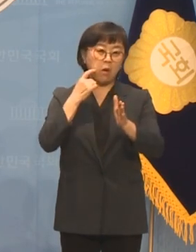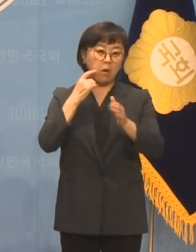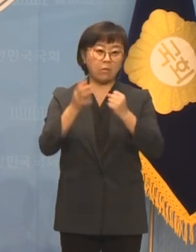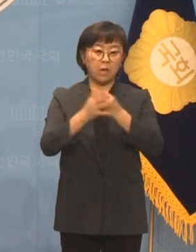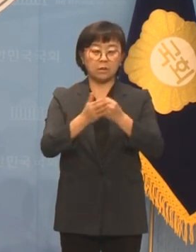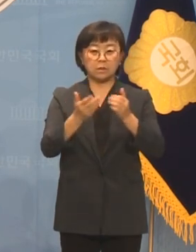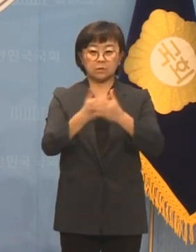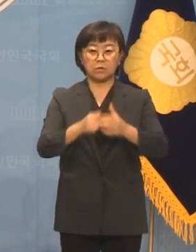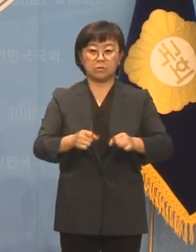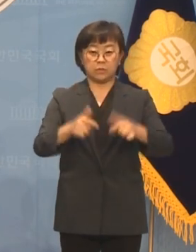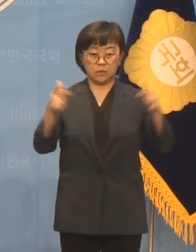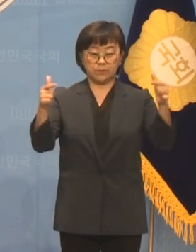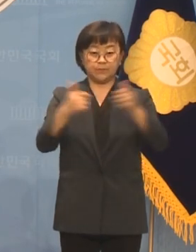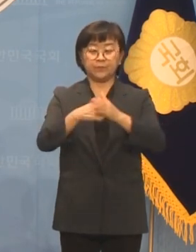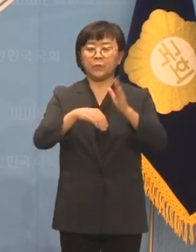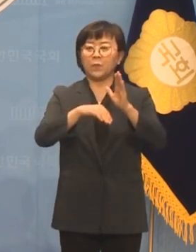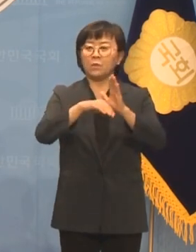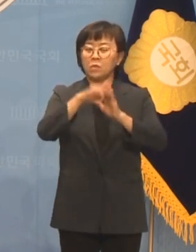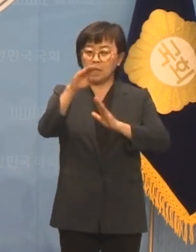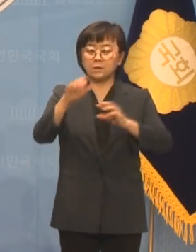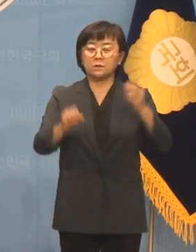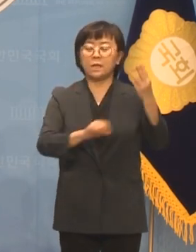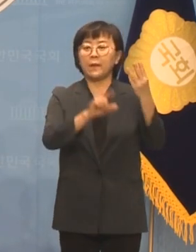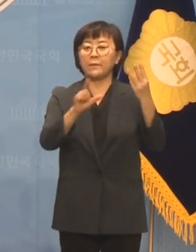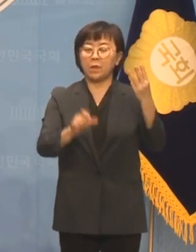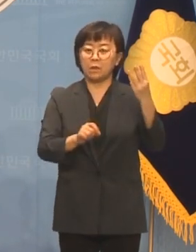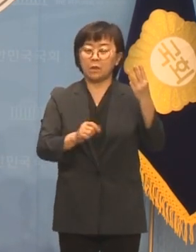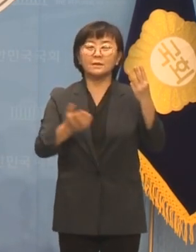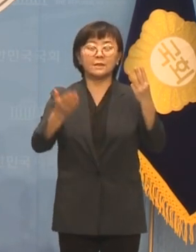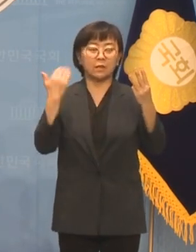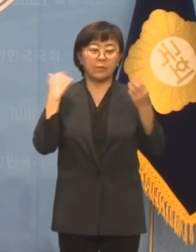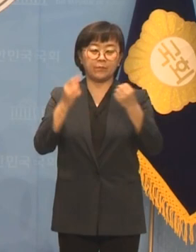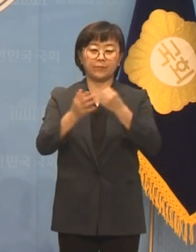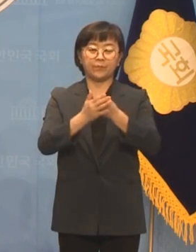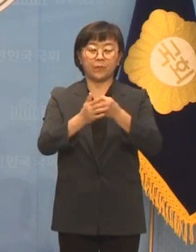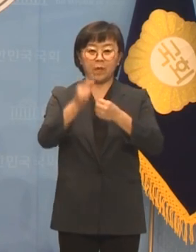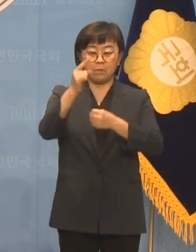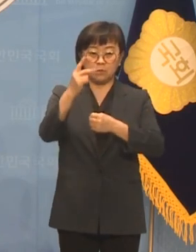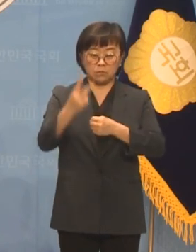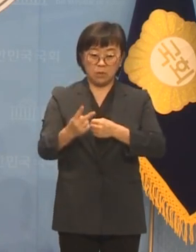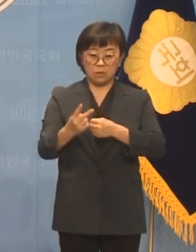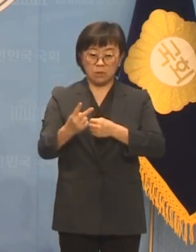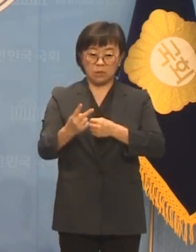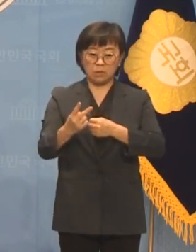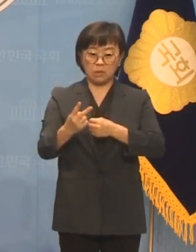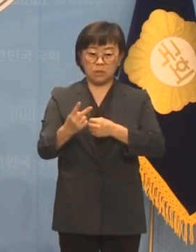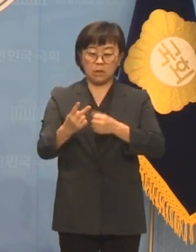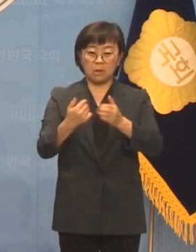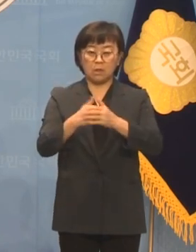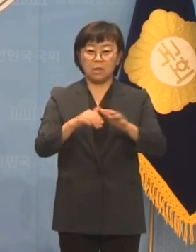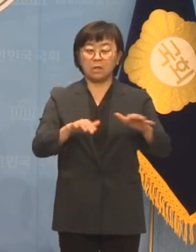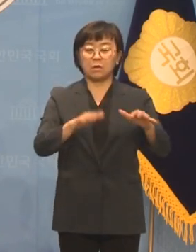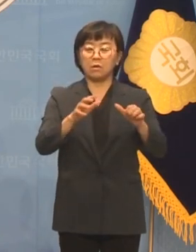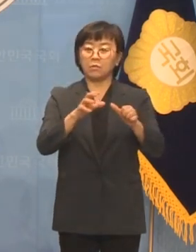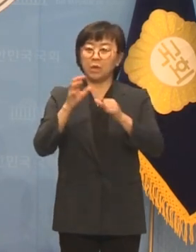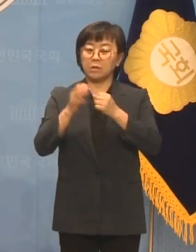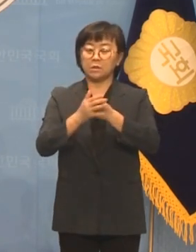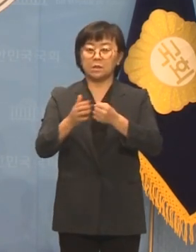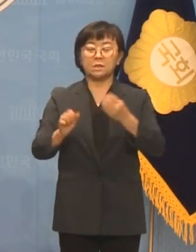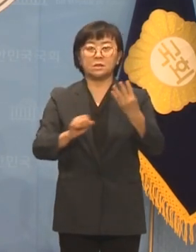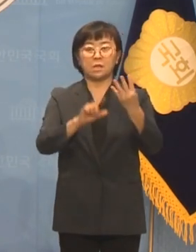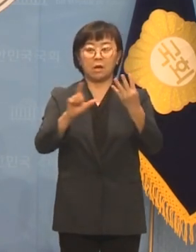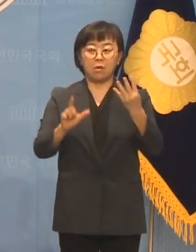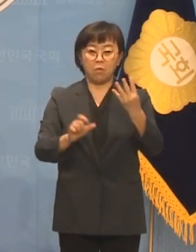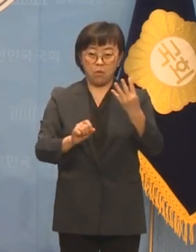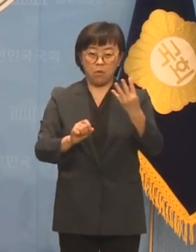있습니다 앞서 북한은 지난 3월에 두 차례에 걸쳐 해일 1 을 같은해 4월에